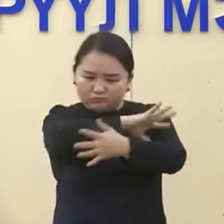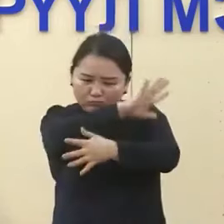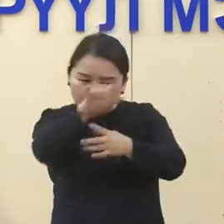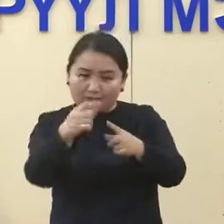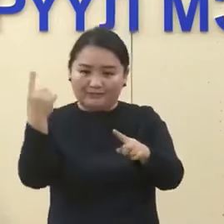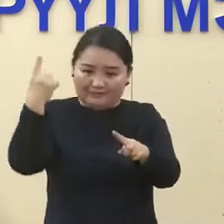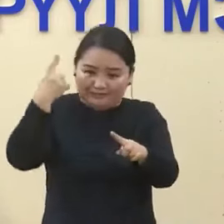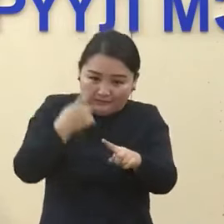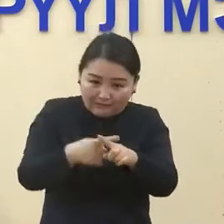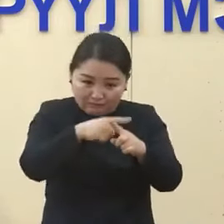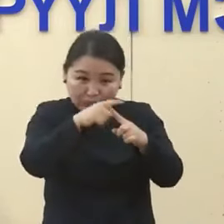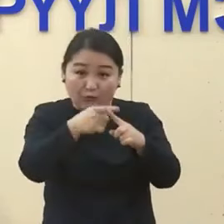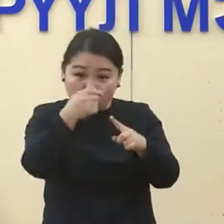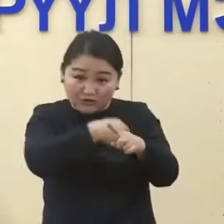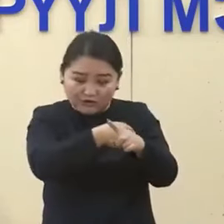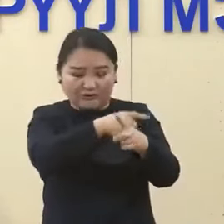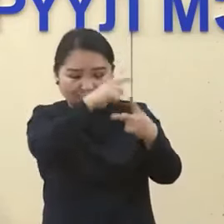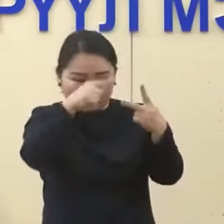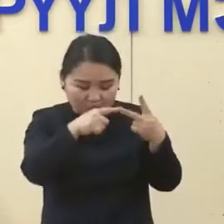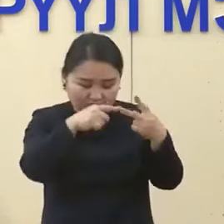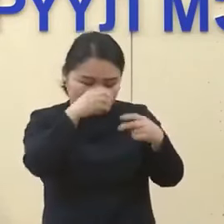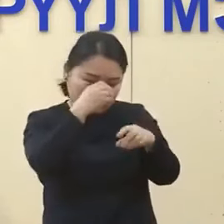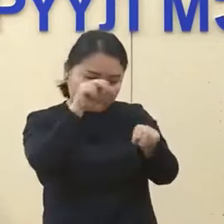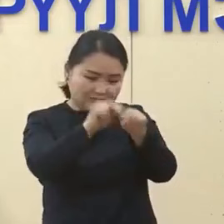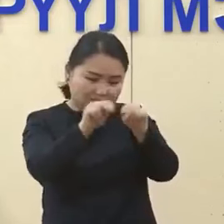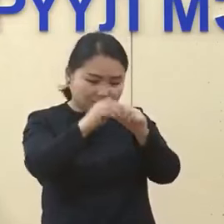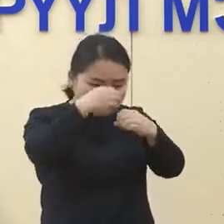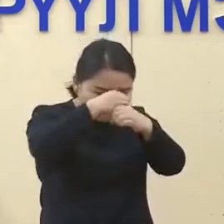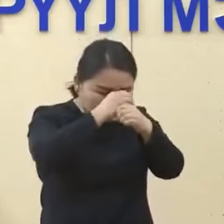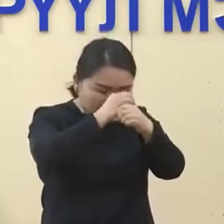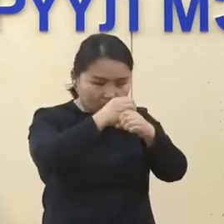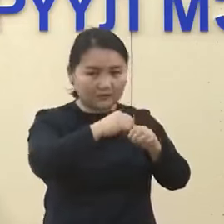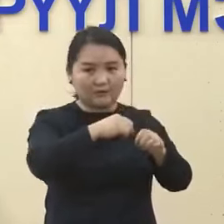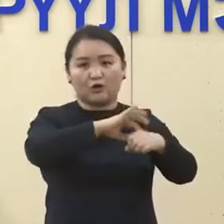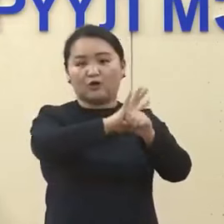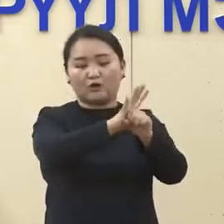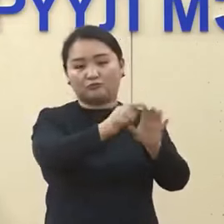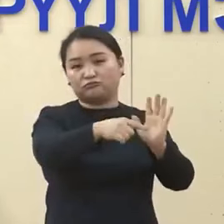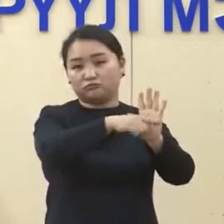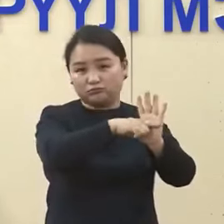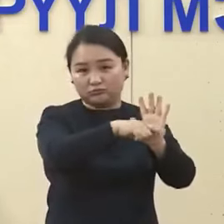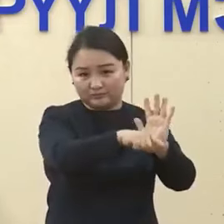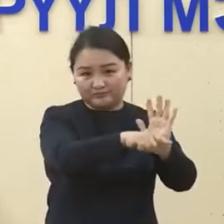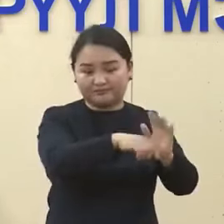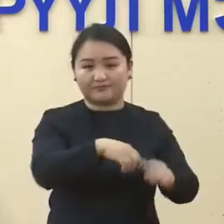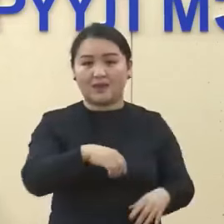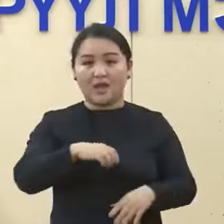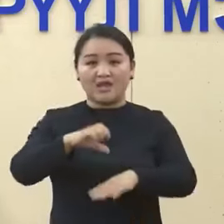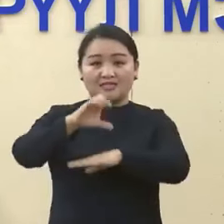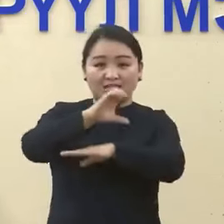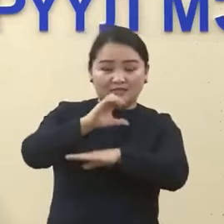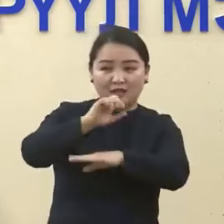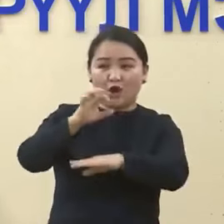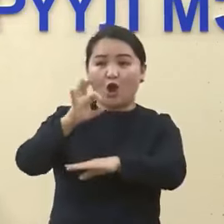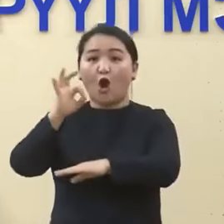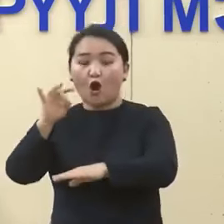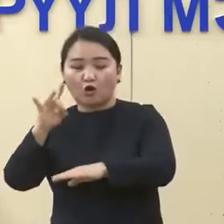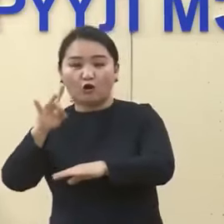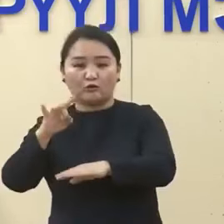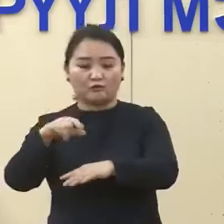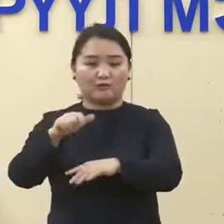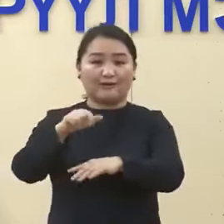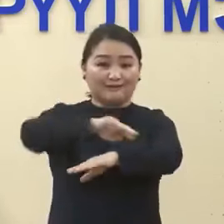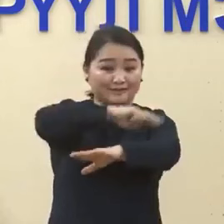илрээгүй. Орхон аймагт тусгаарлагдсан 20, Дархан уулын аймагт тусгаарлагдсан 11, Сэлэнг аймагт тусгаарлагдсан 2